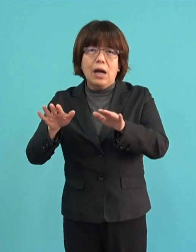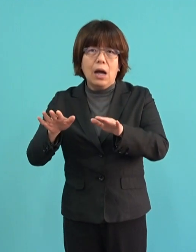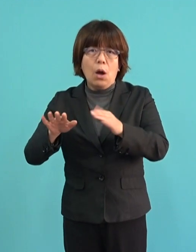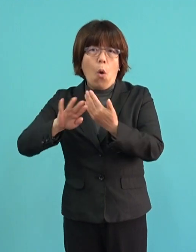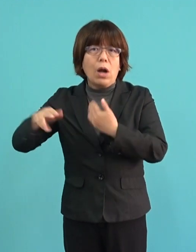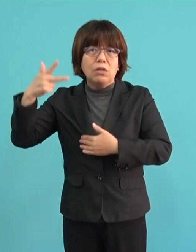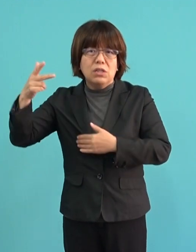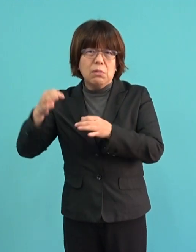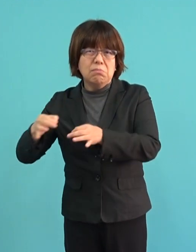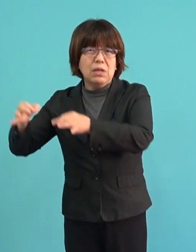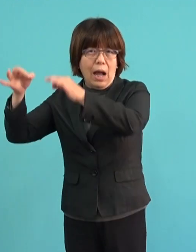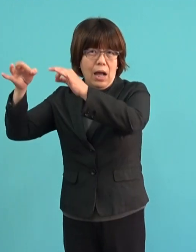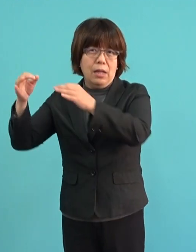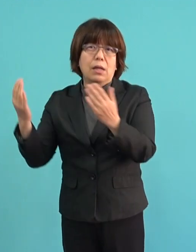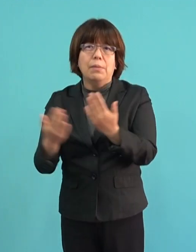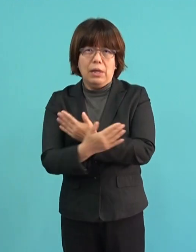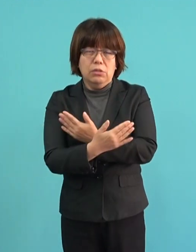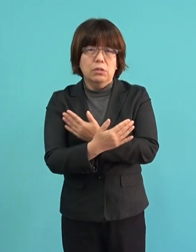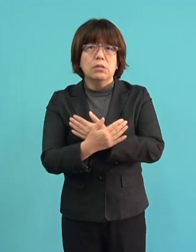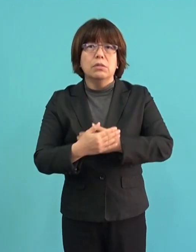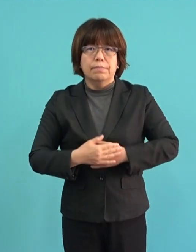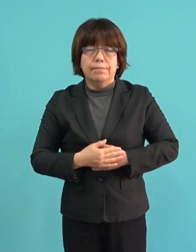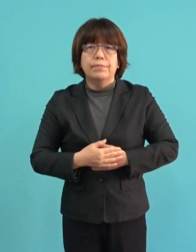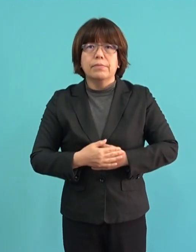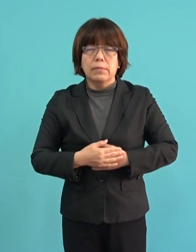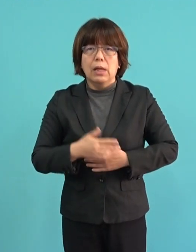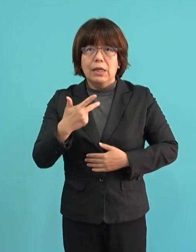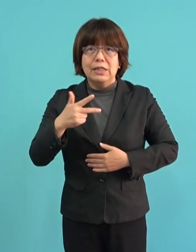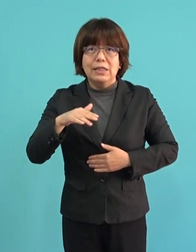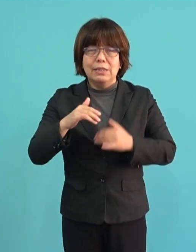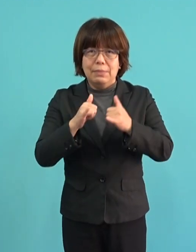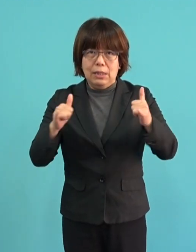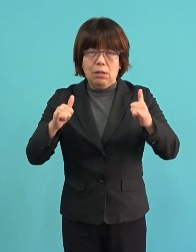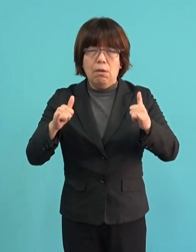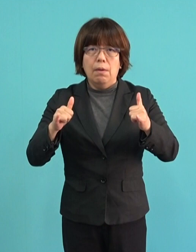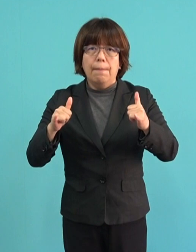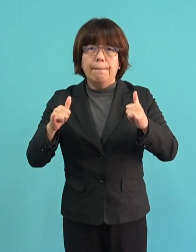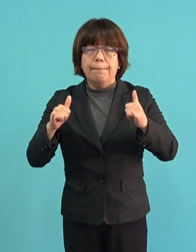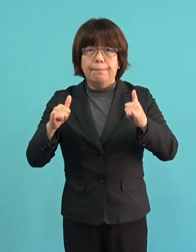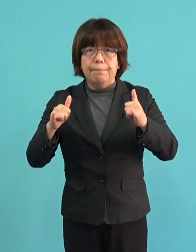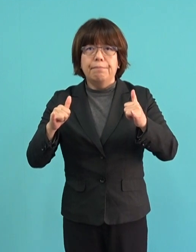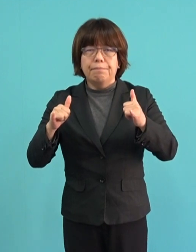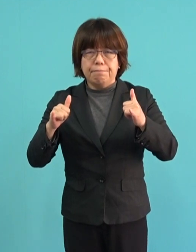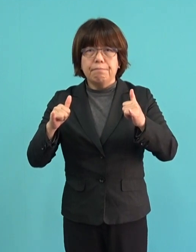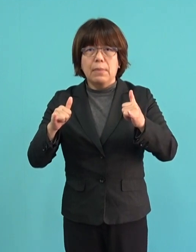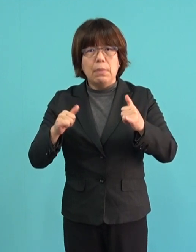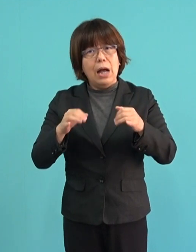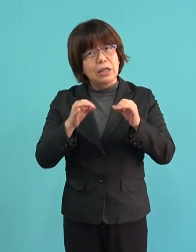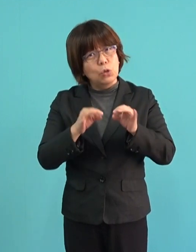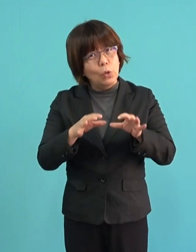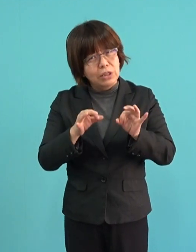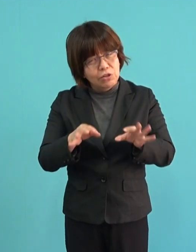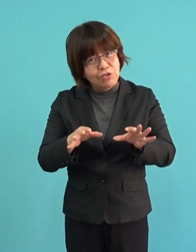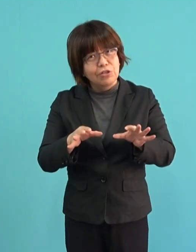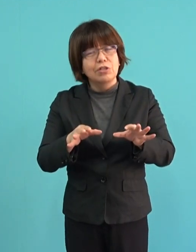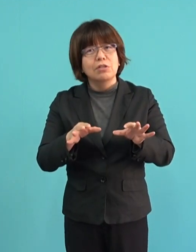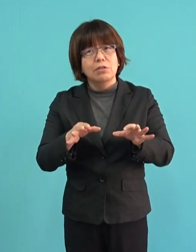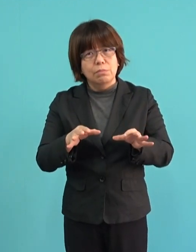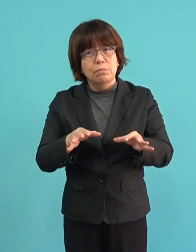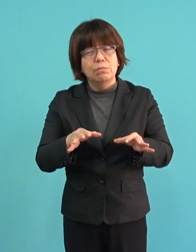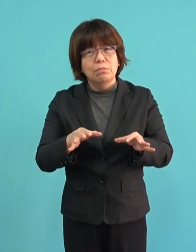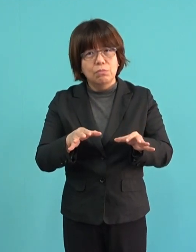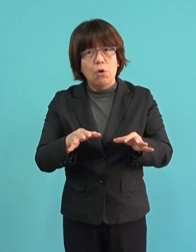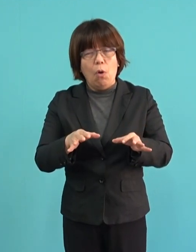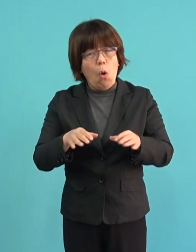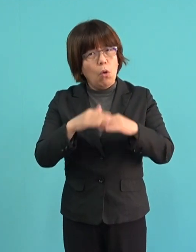利用料が今上がってきているというようなことがございますまあそういった意味では市民のそのある意味損害損失もですねあの